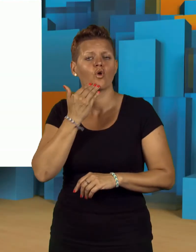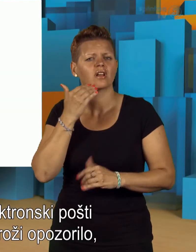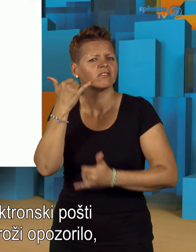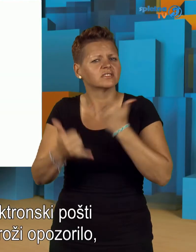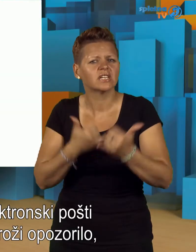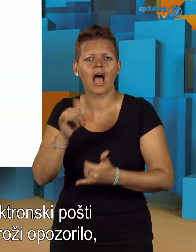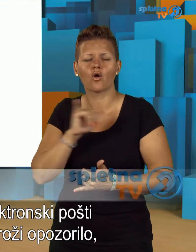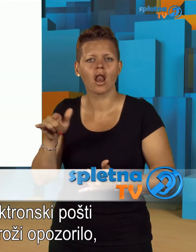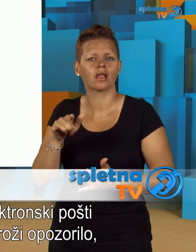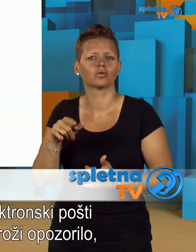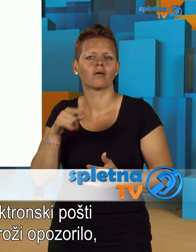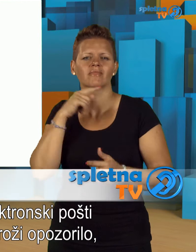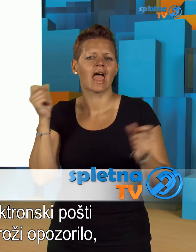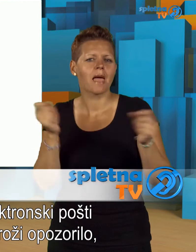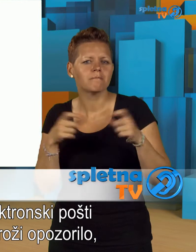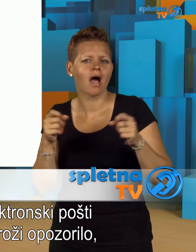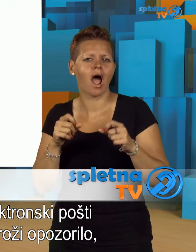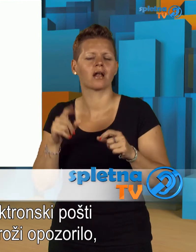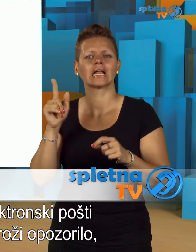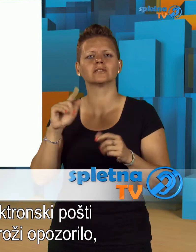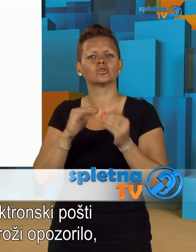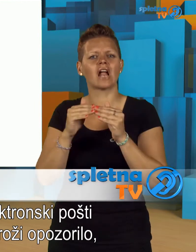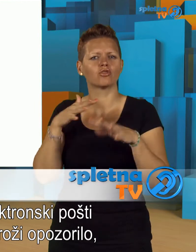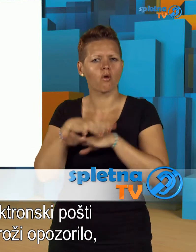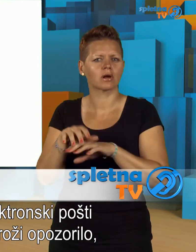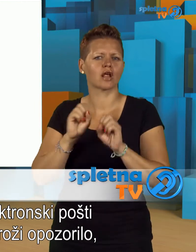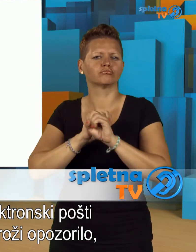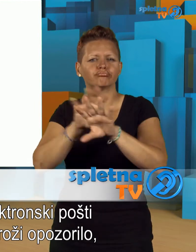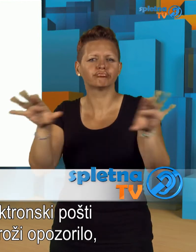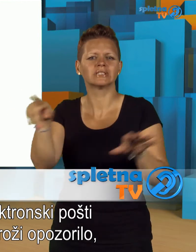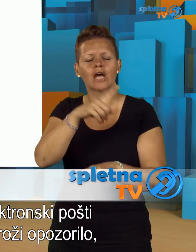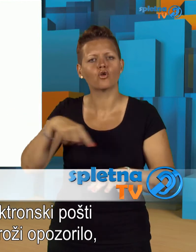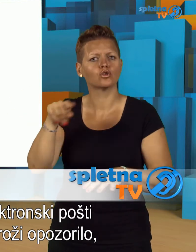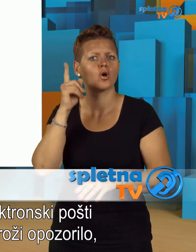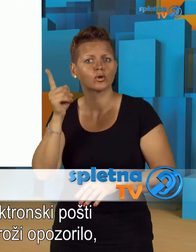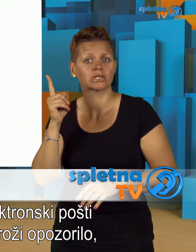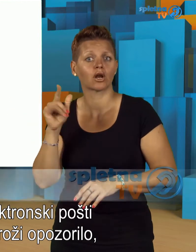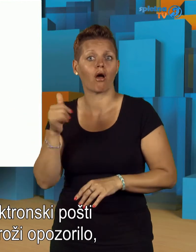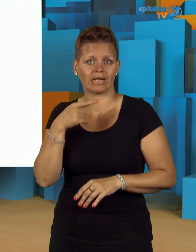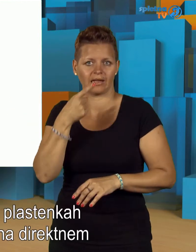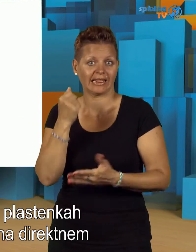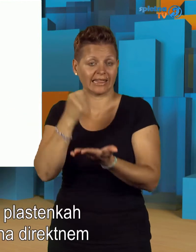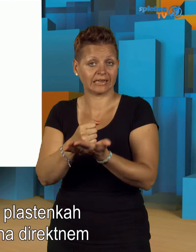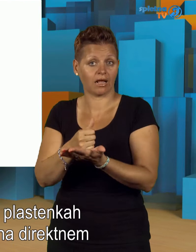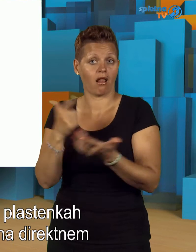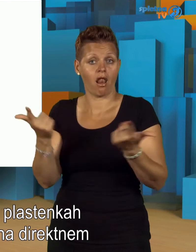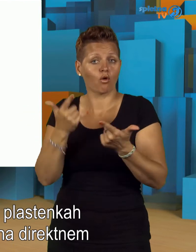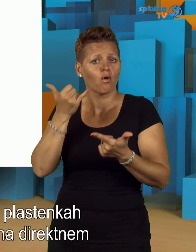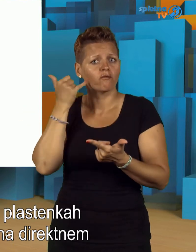Skoraj vsako leto po elektronski pošti in družbenih omrežjih zakroži opozorilo, ki trdi, da lahko voda v plastenkah postane, če